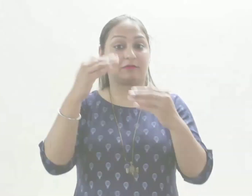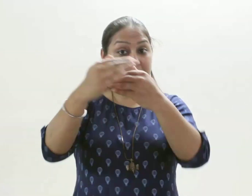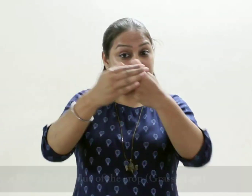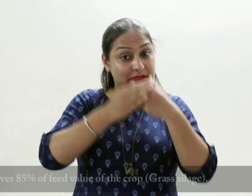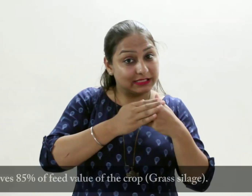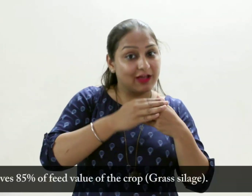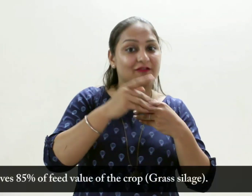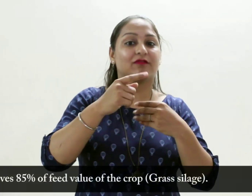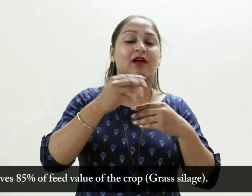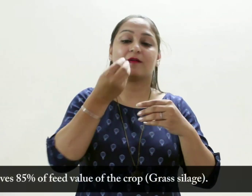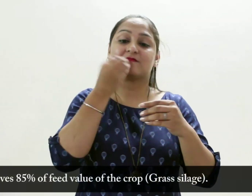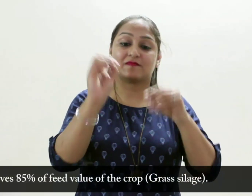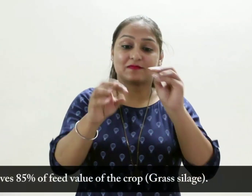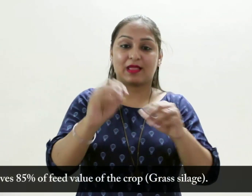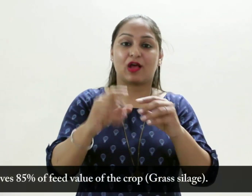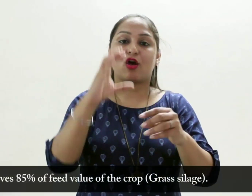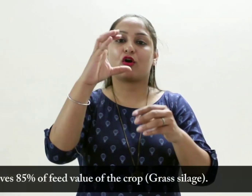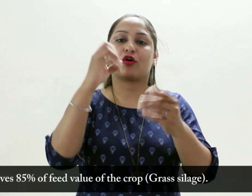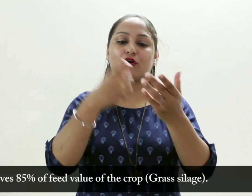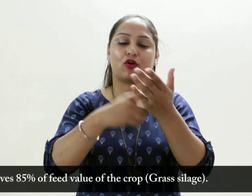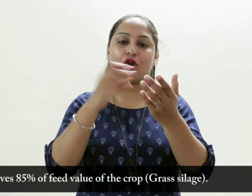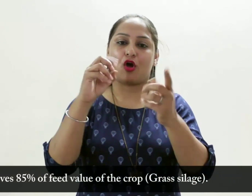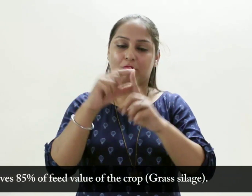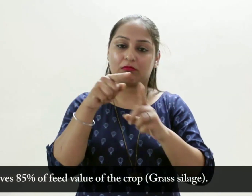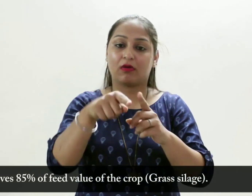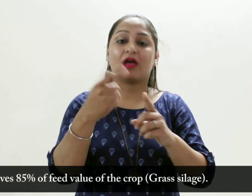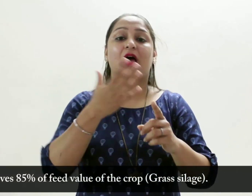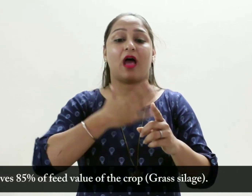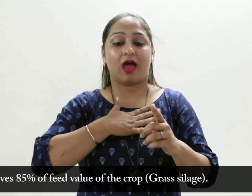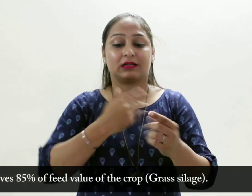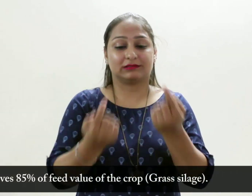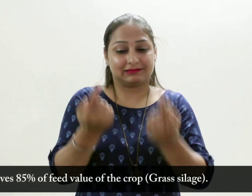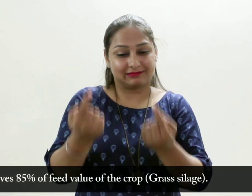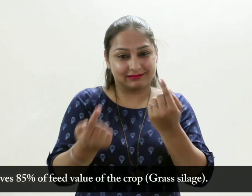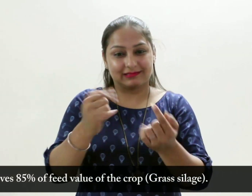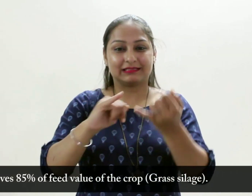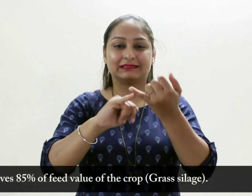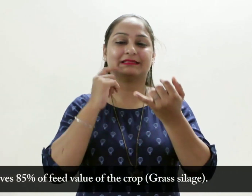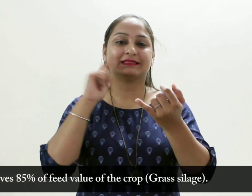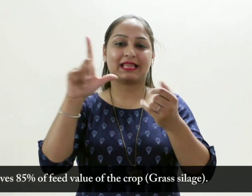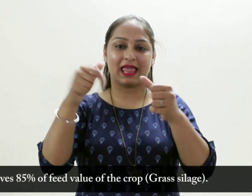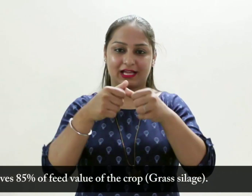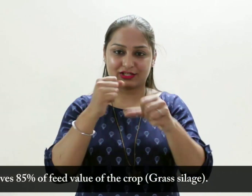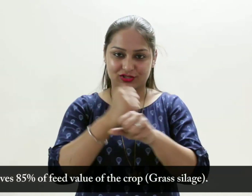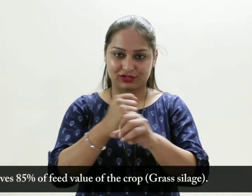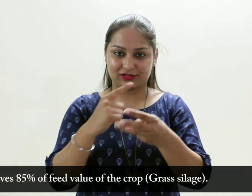फसल के 80% फीड मूल्य को संरक्षण करता है।